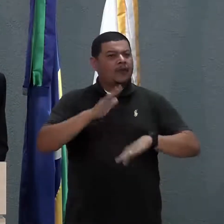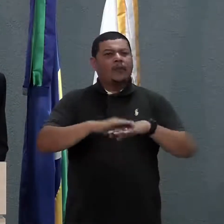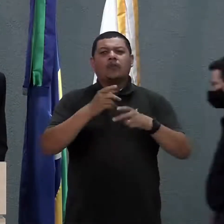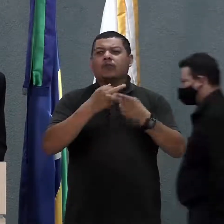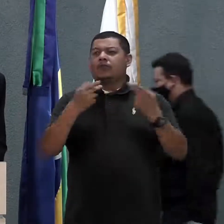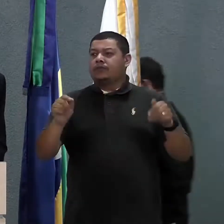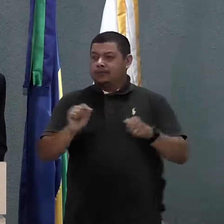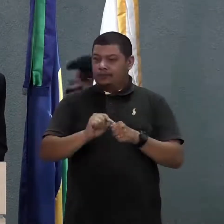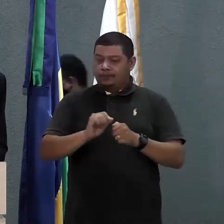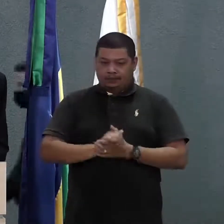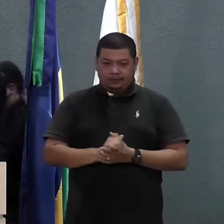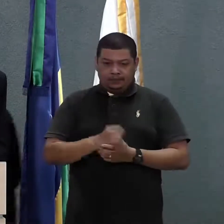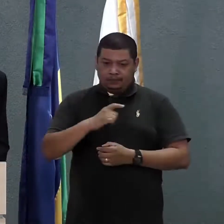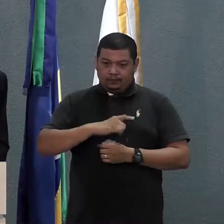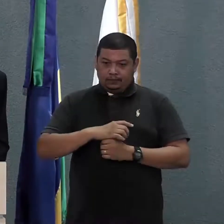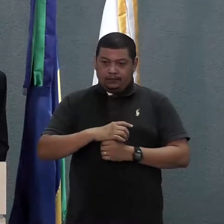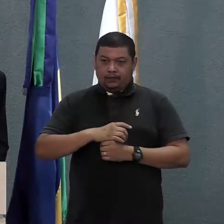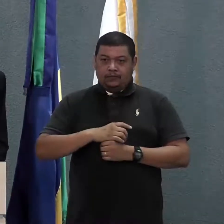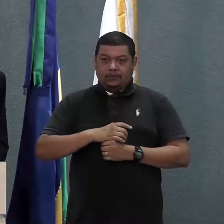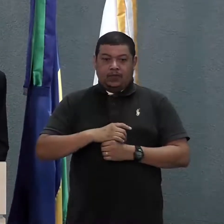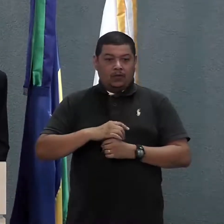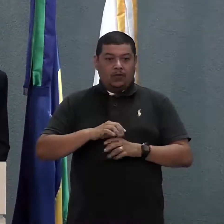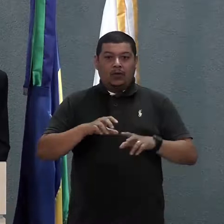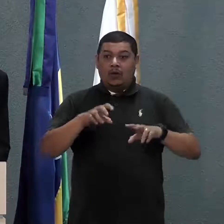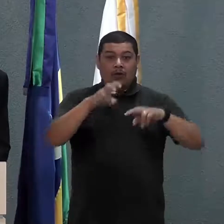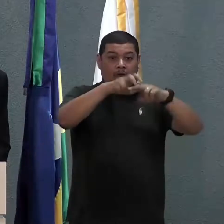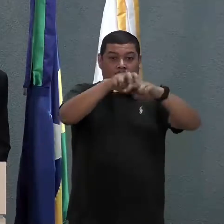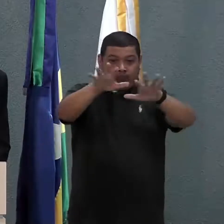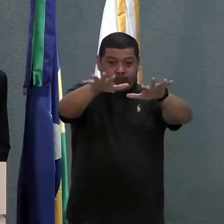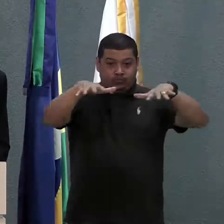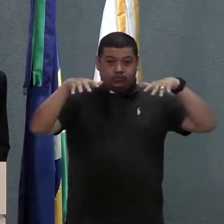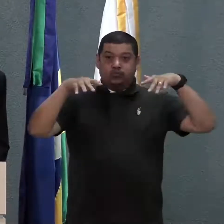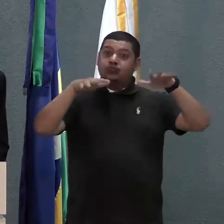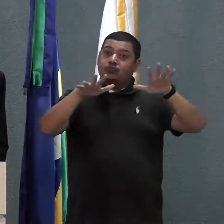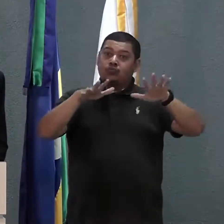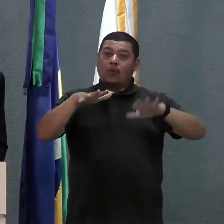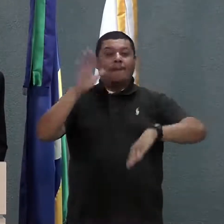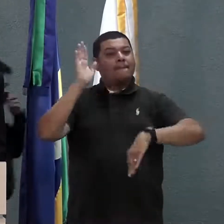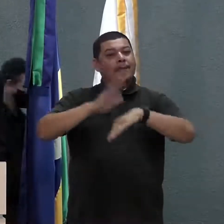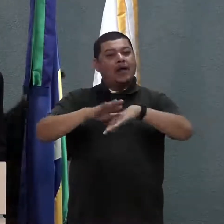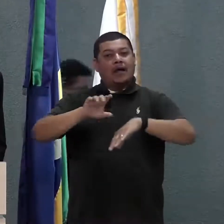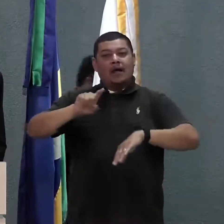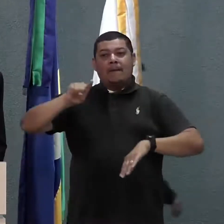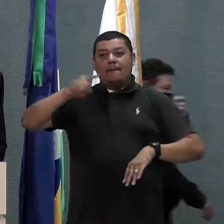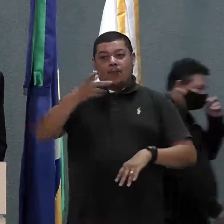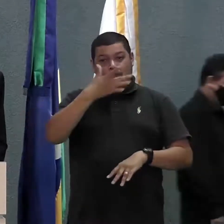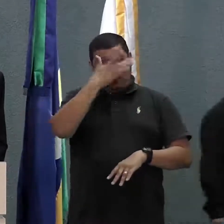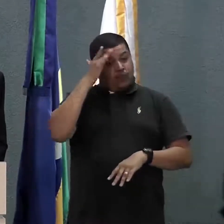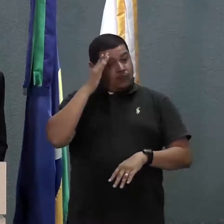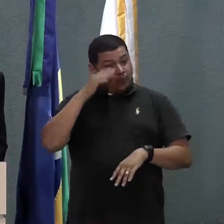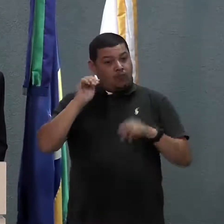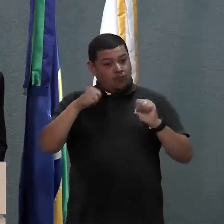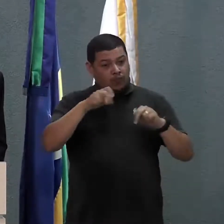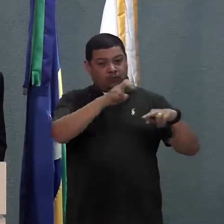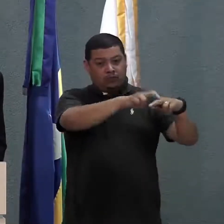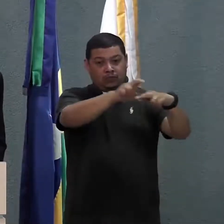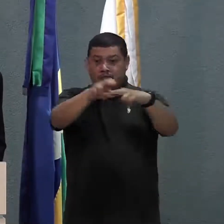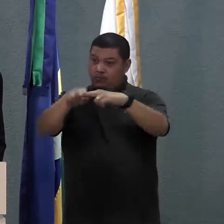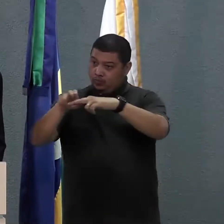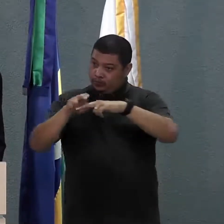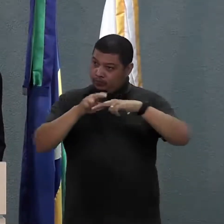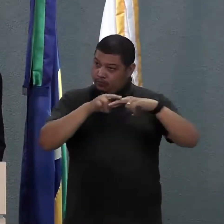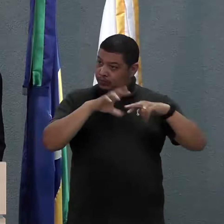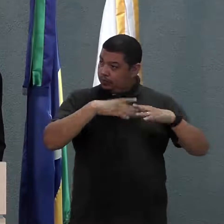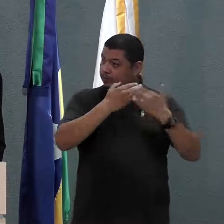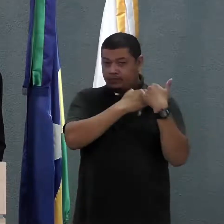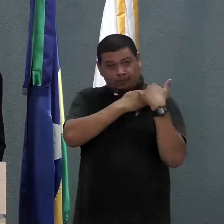Semaderon, temos o nosso auditório, mas o Semaderon comporta mais de mil pessoas, 1.050 pessoas. Então, um dos nossos compromissos é fazer um